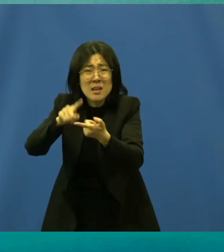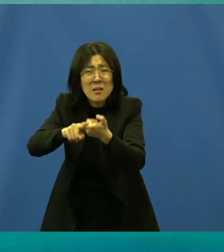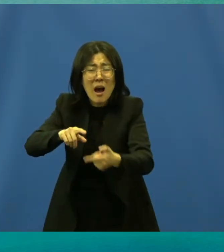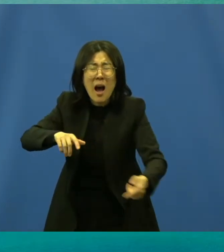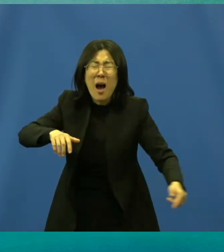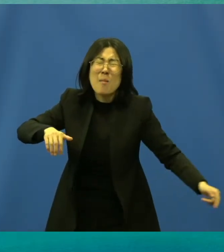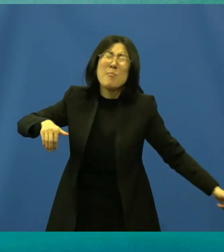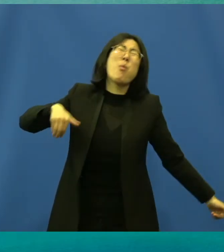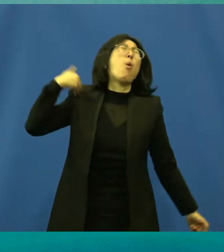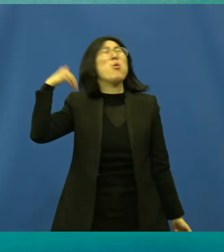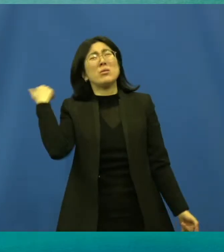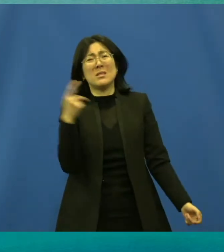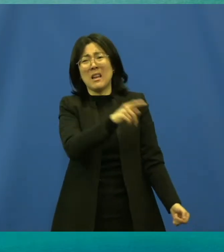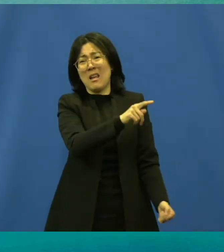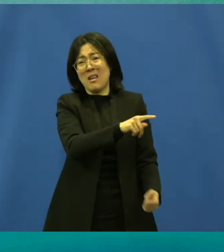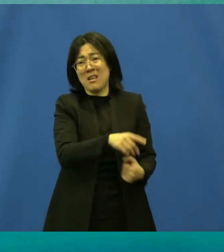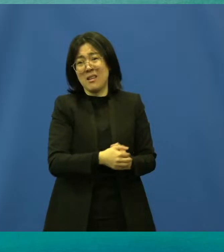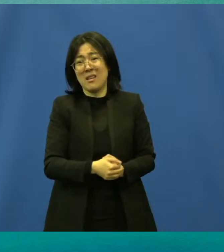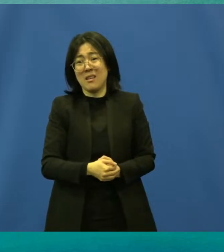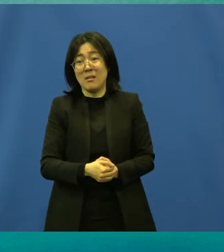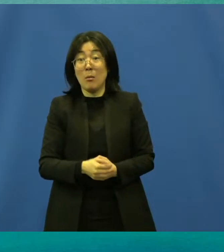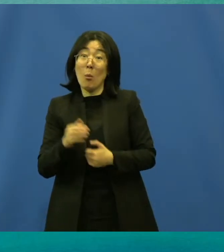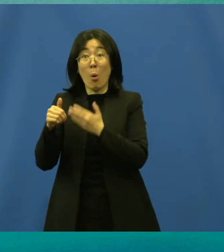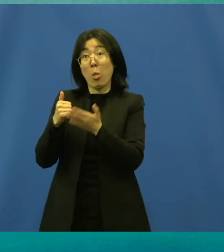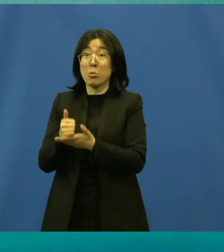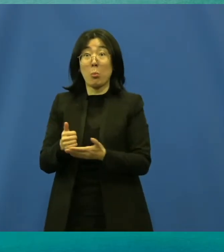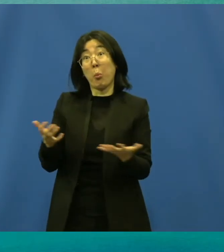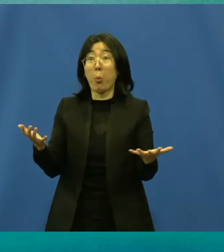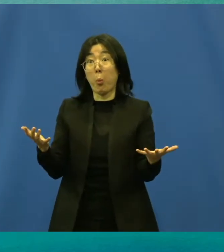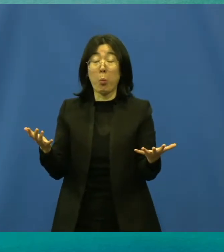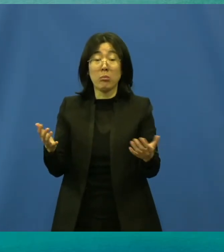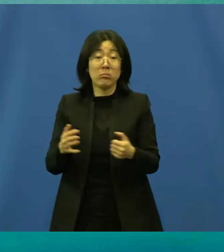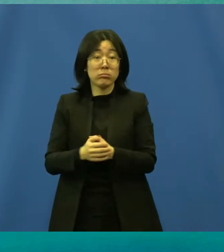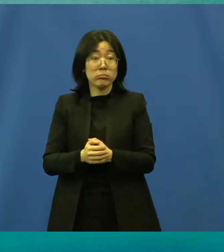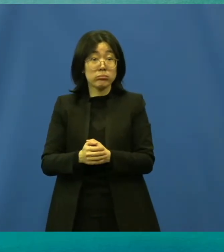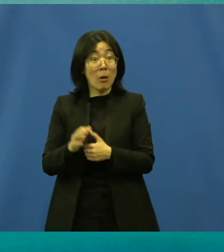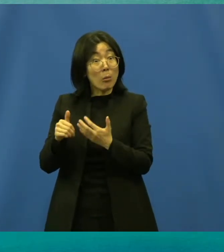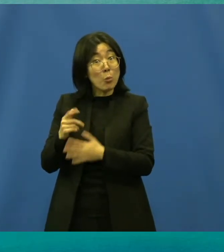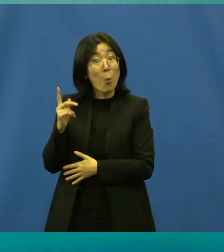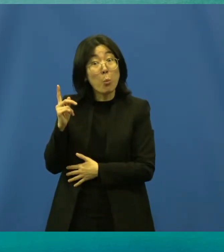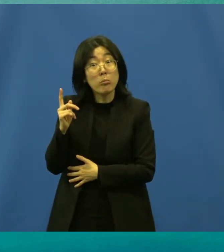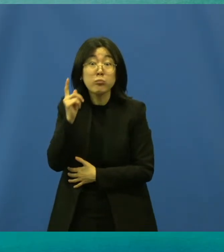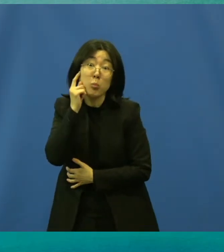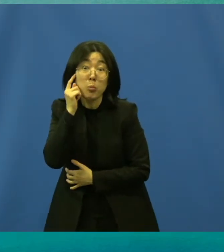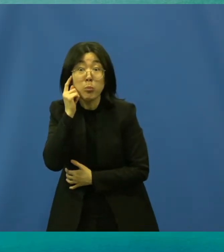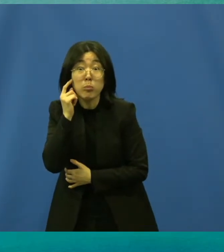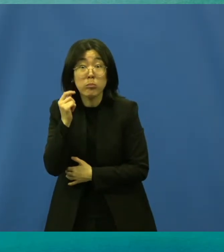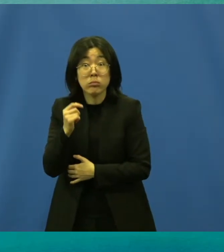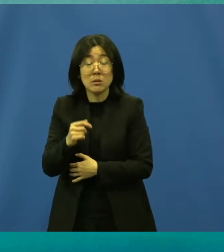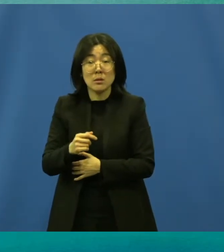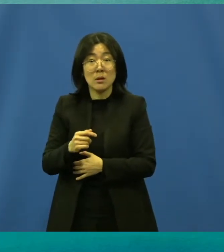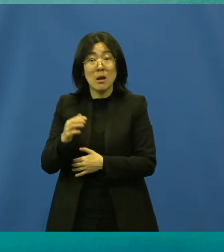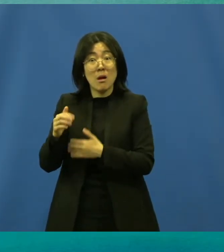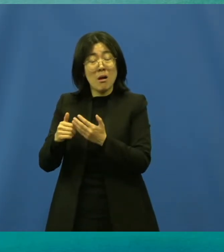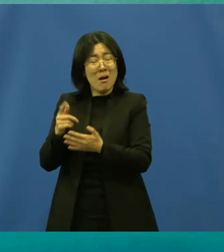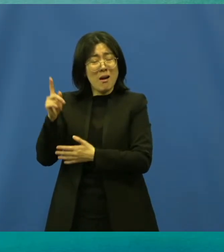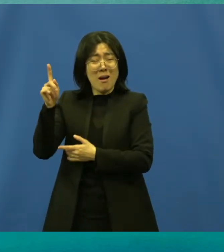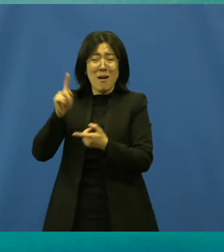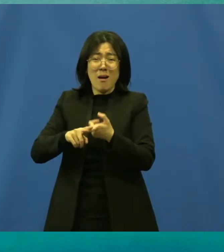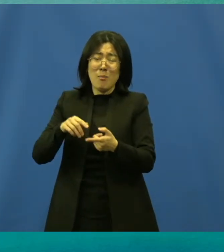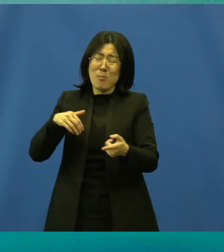그러니까 너무 만만하게 보는 거예요. 너무 만만하게. 하나님은 그렇게 만만하게 볼 뿐이 아닙니다.